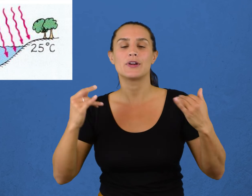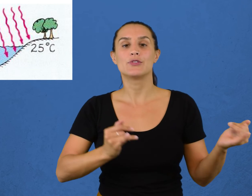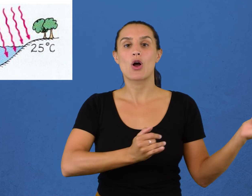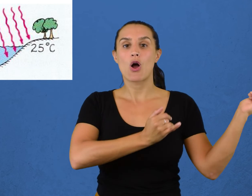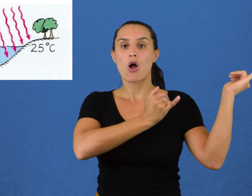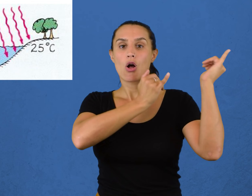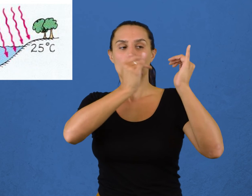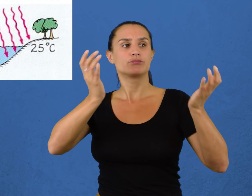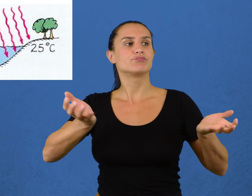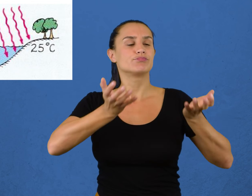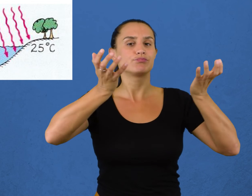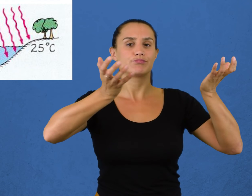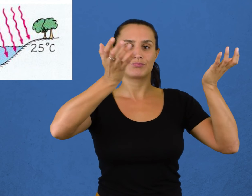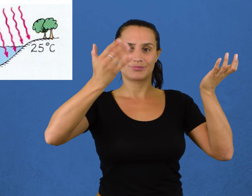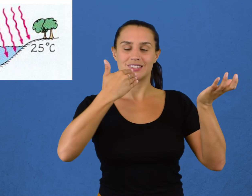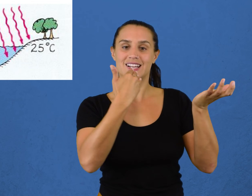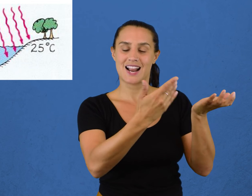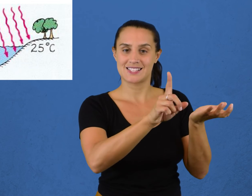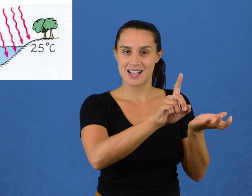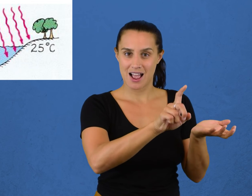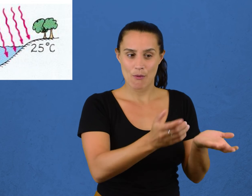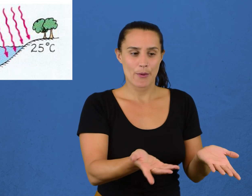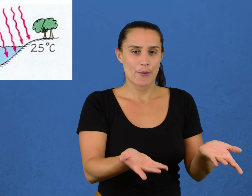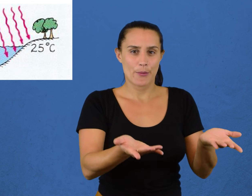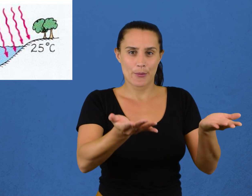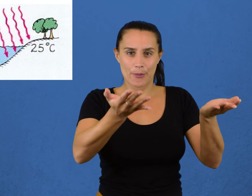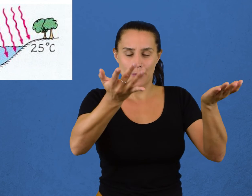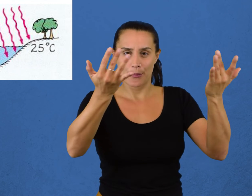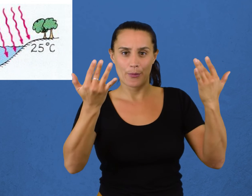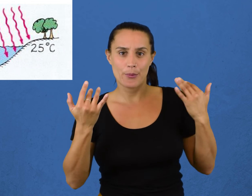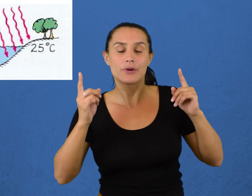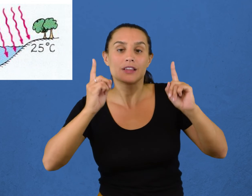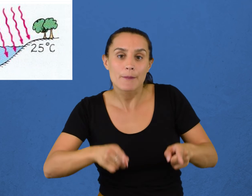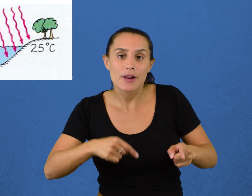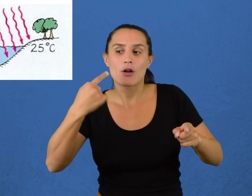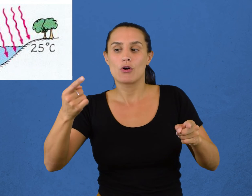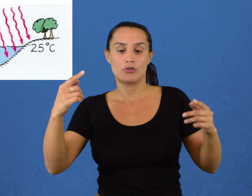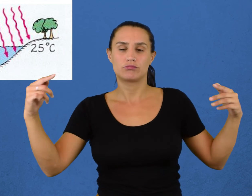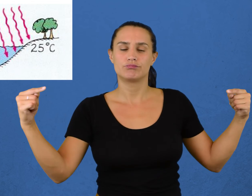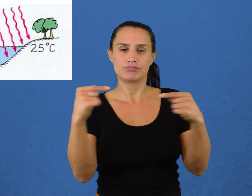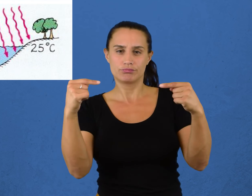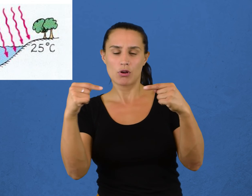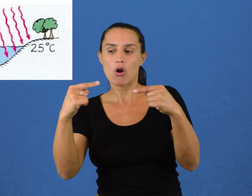aire que está en el continente. Asciende y es ocupado por la masa de aire más fresco que está sobre el mar.